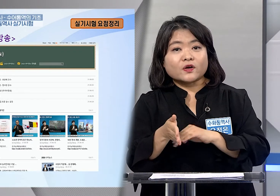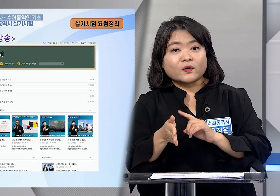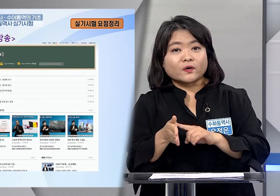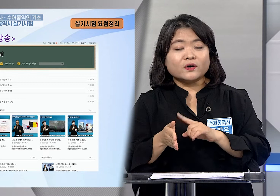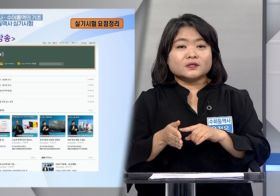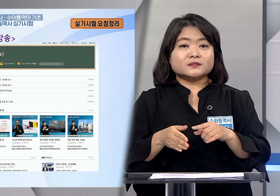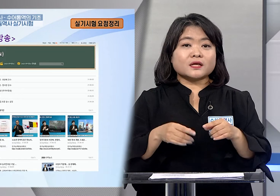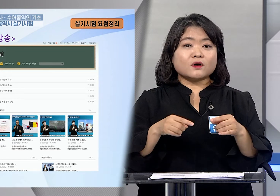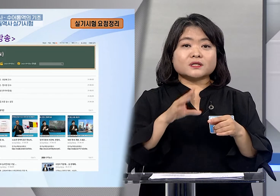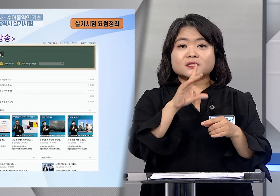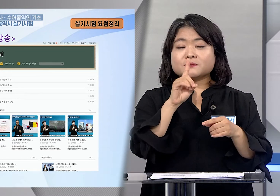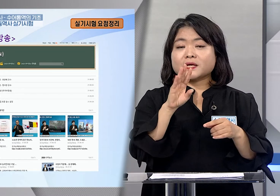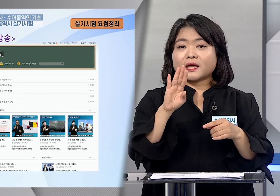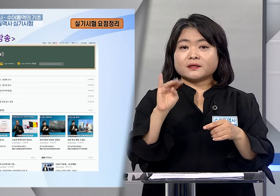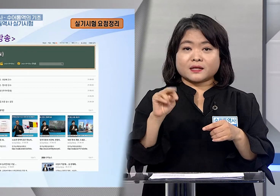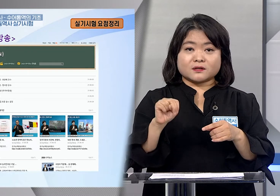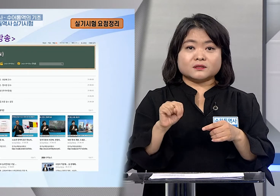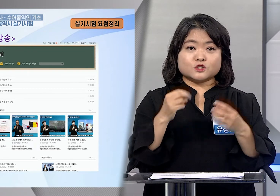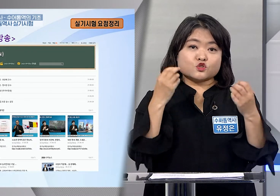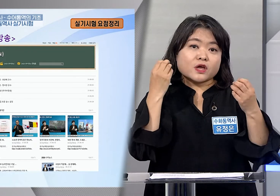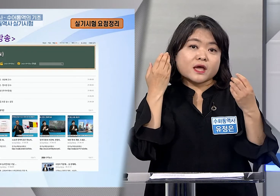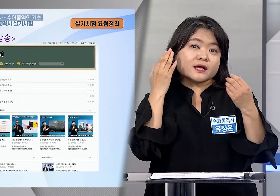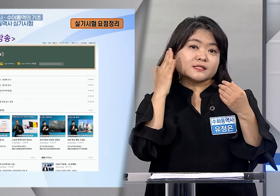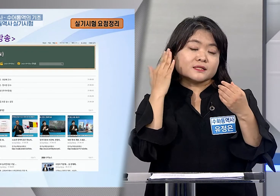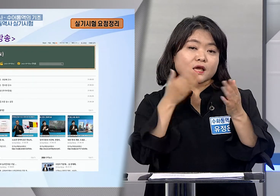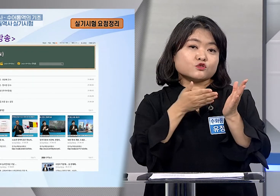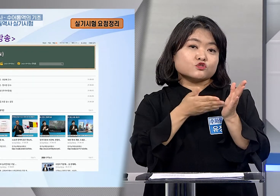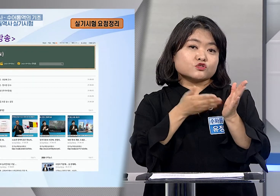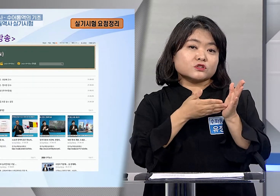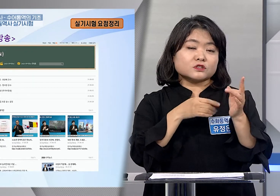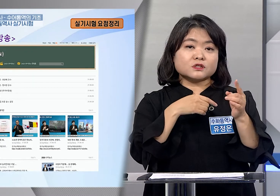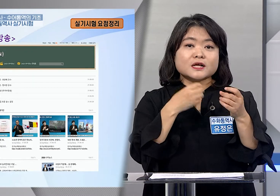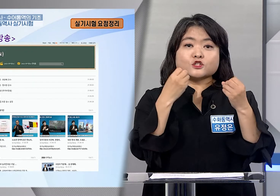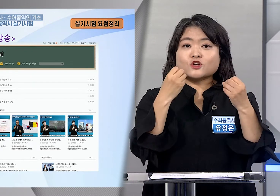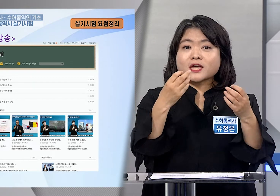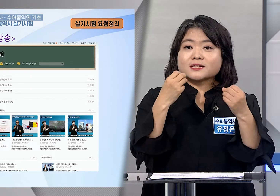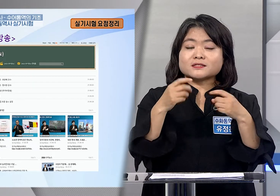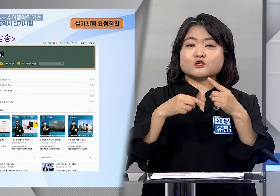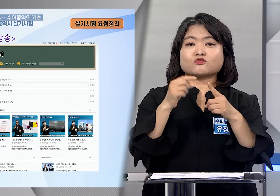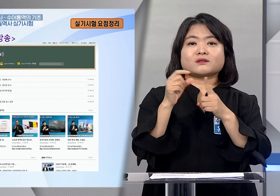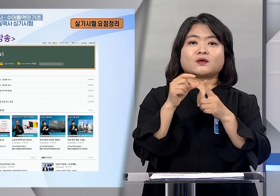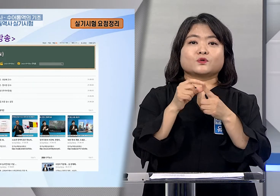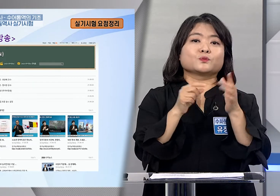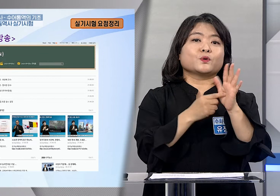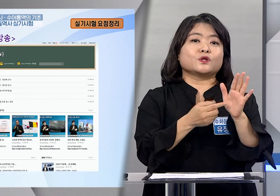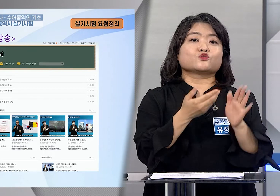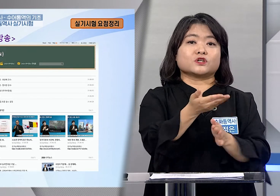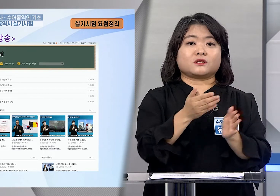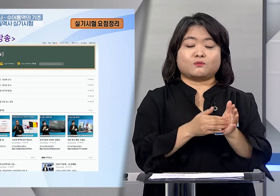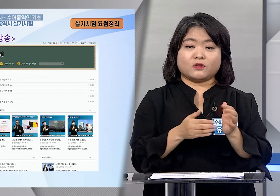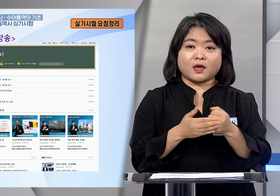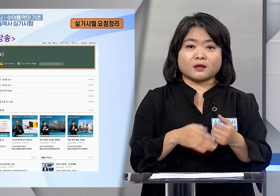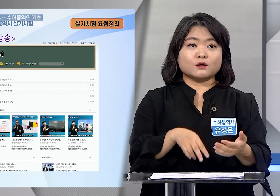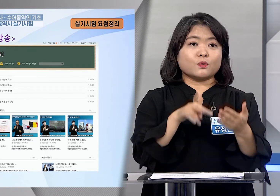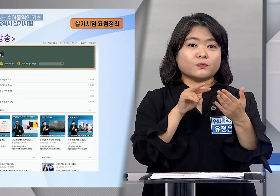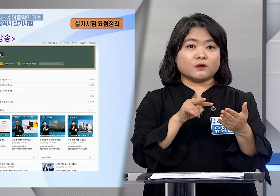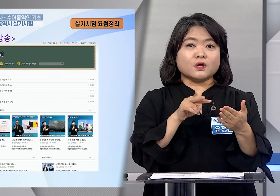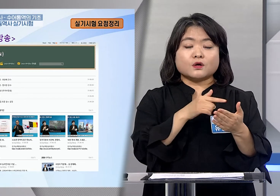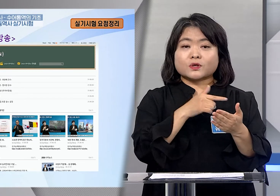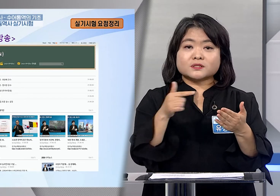늦어요. 근데 여기 DBN에서는 최신의 뉴스를 최신의 수화 단어로 표현해 주기 때문에 이걸 보면